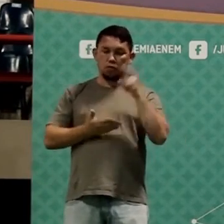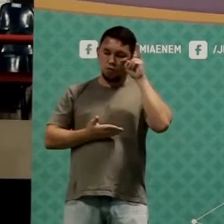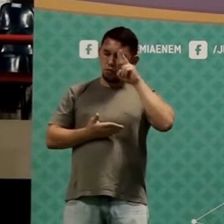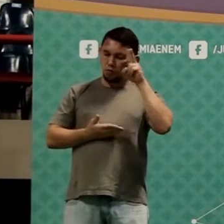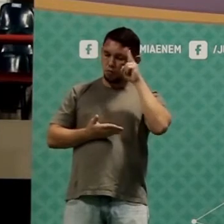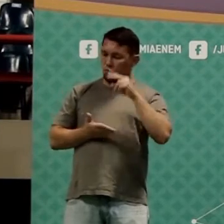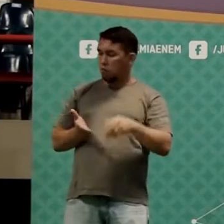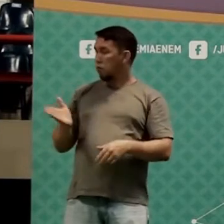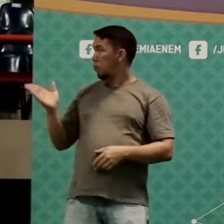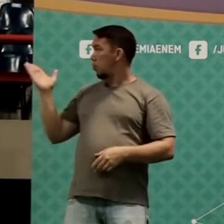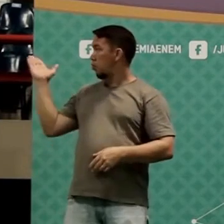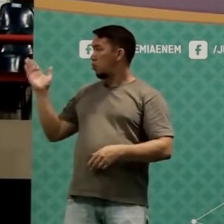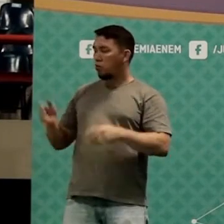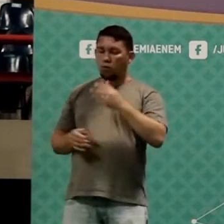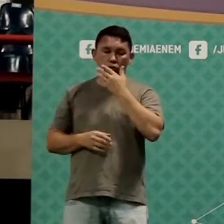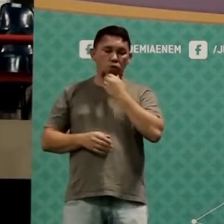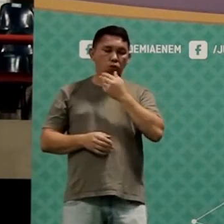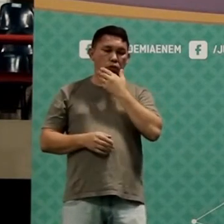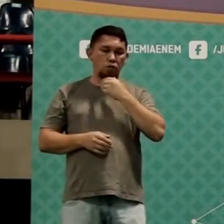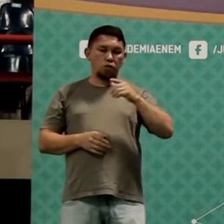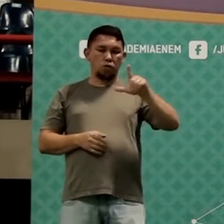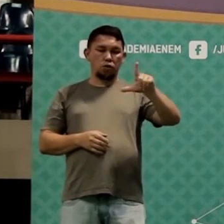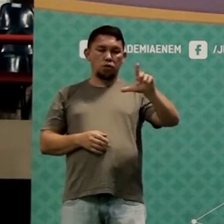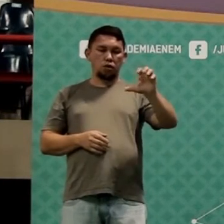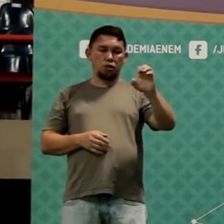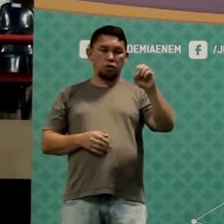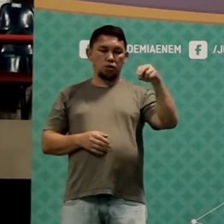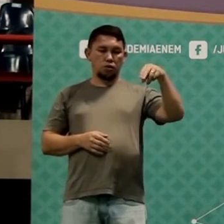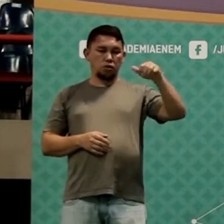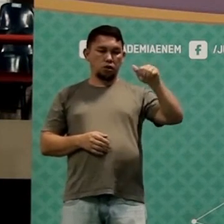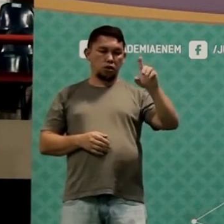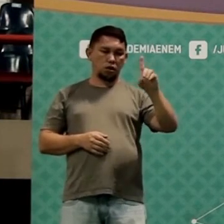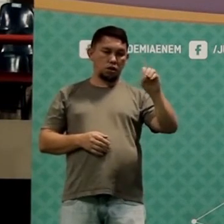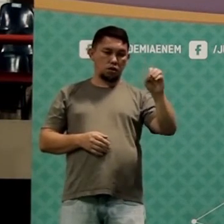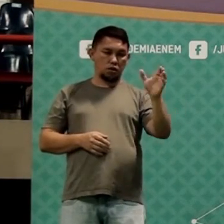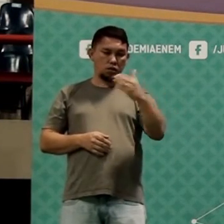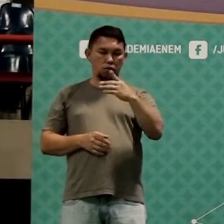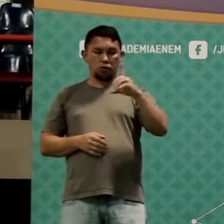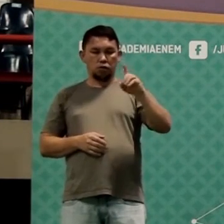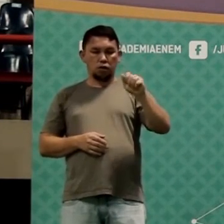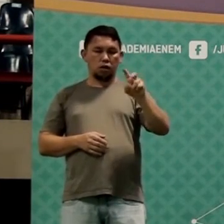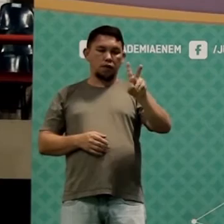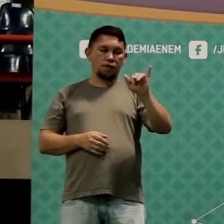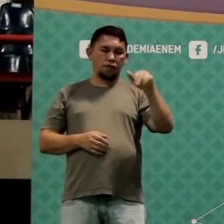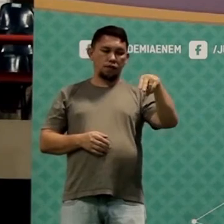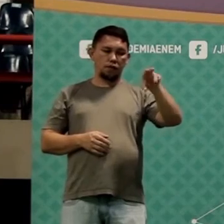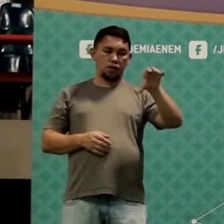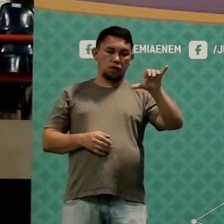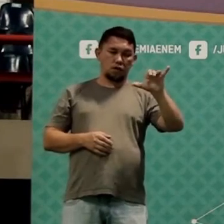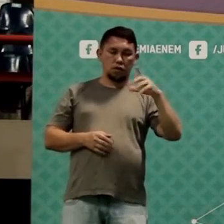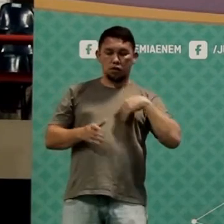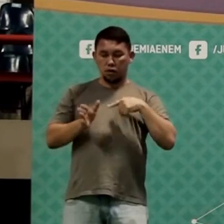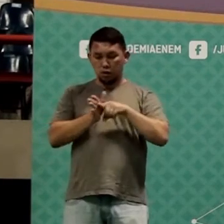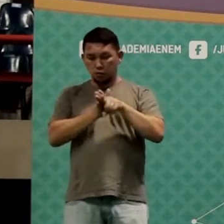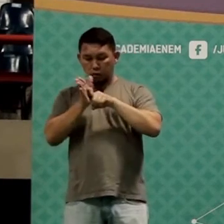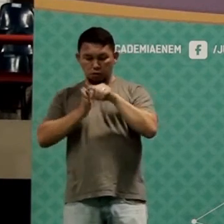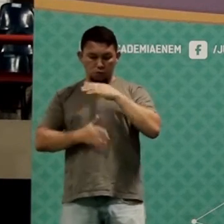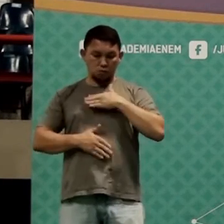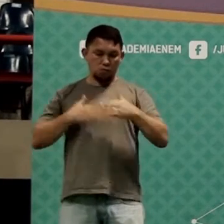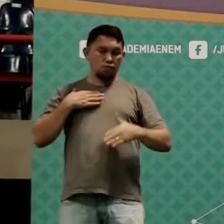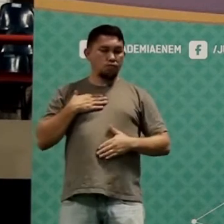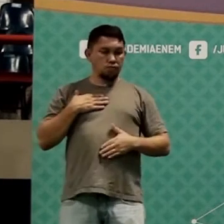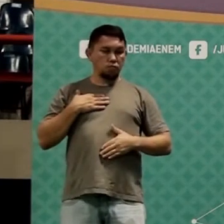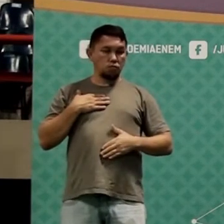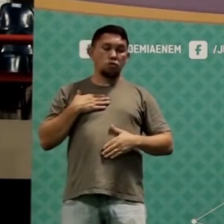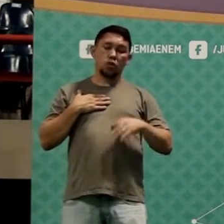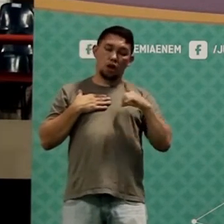logo do Leonardo da Vinci. Leonardo da Vinci é um dos que mais estuda o corpo humano.